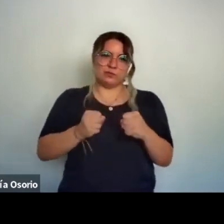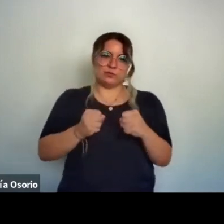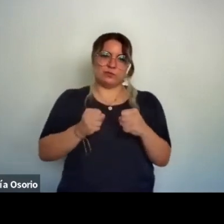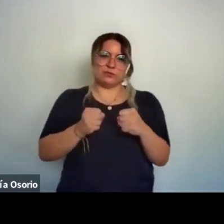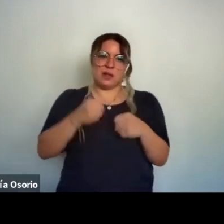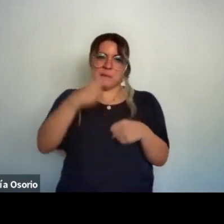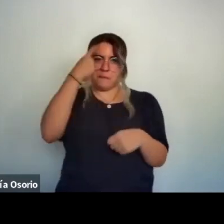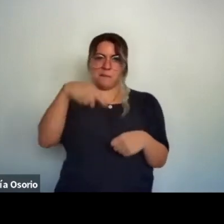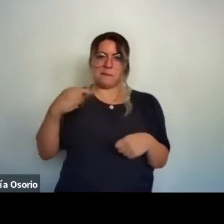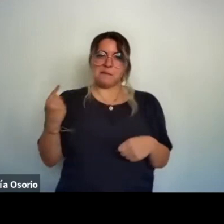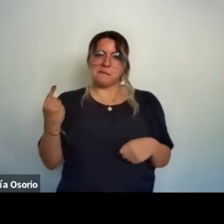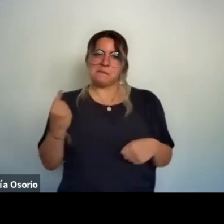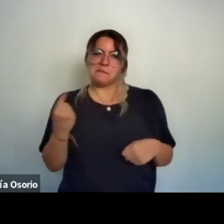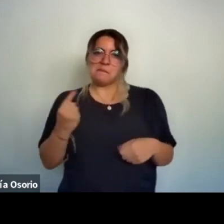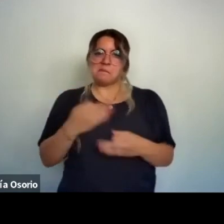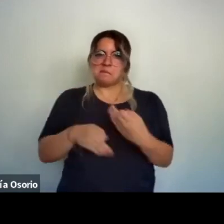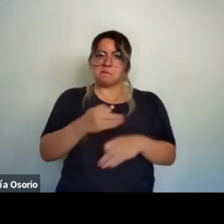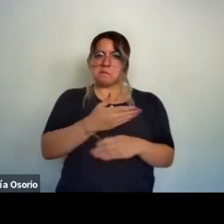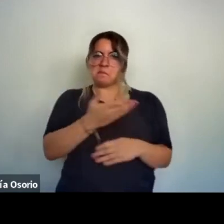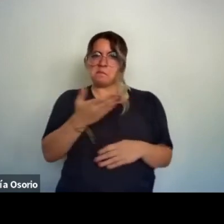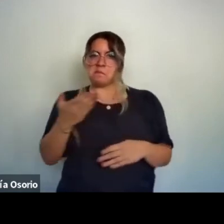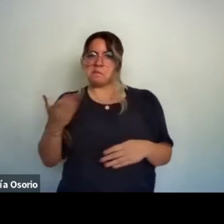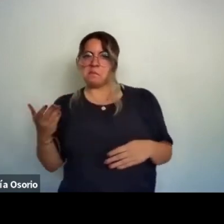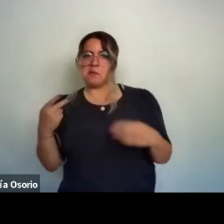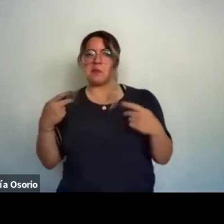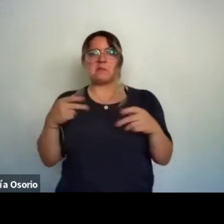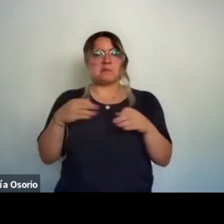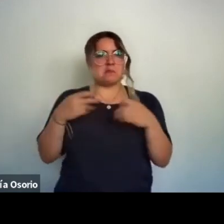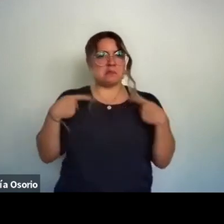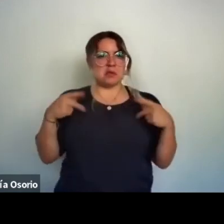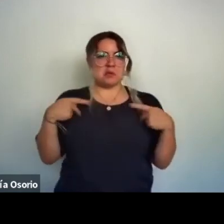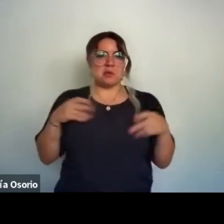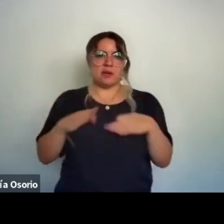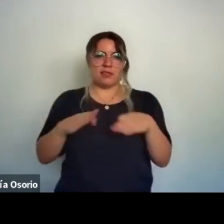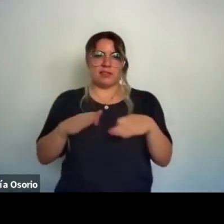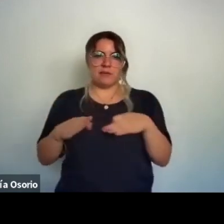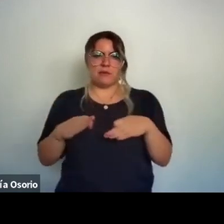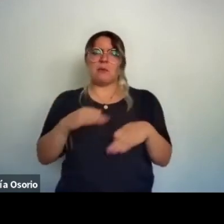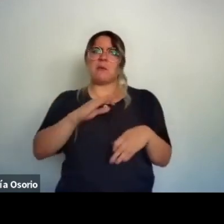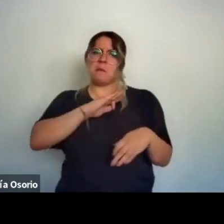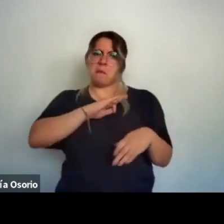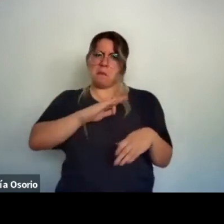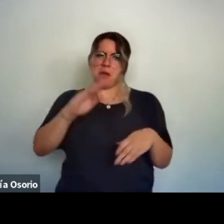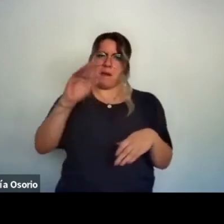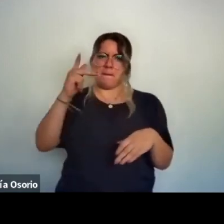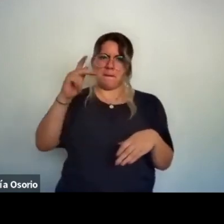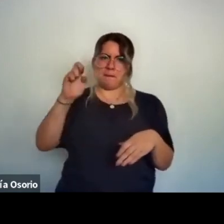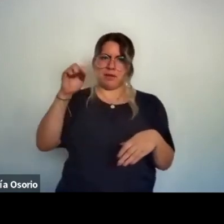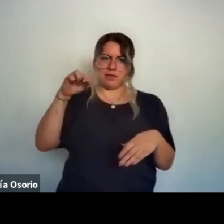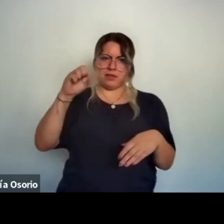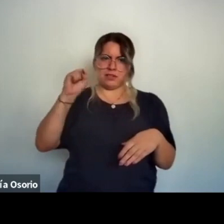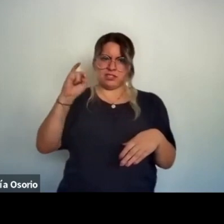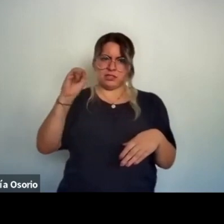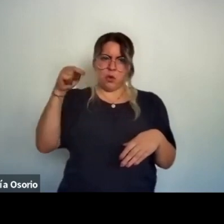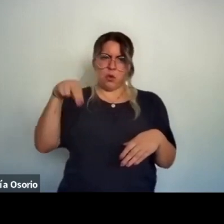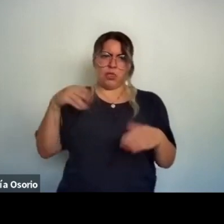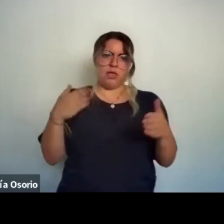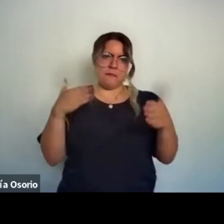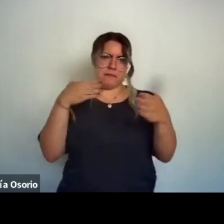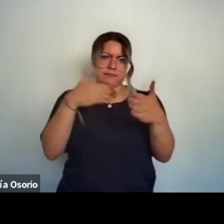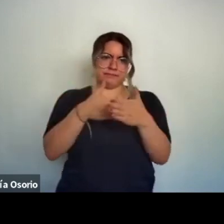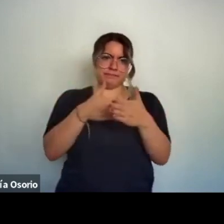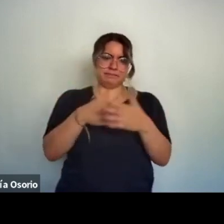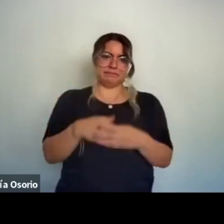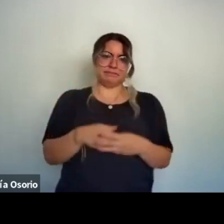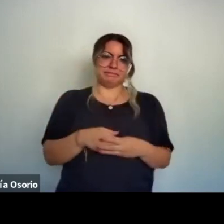para que estas personas puedan acceder a una pensión. Este tipo de referentes los podemos